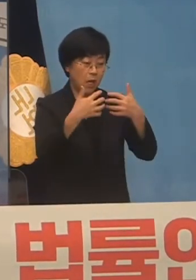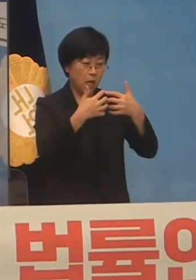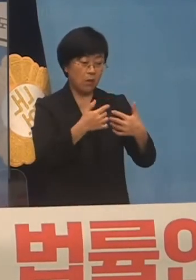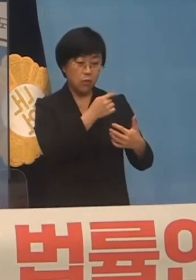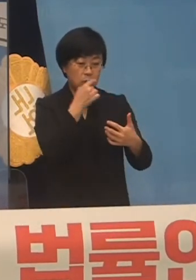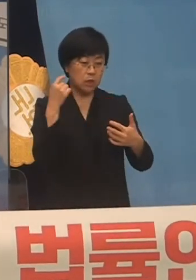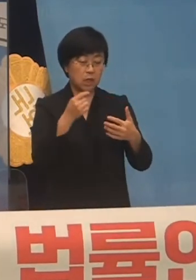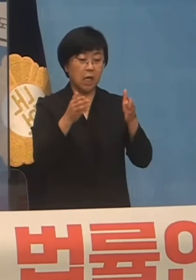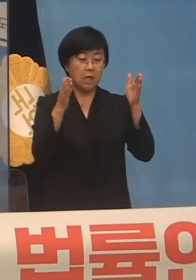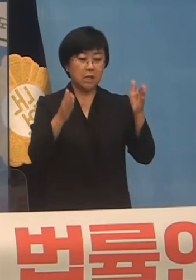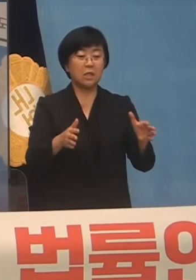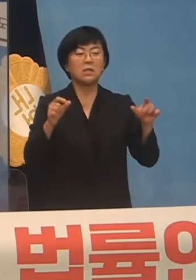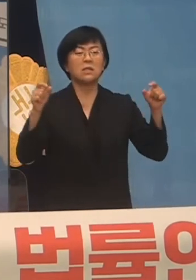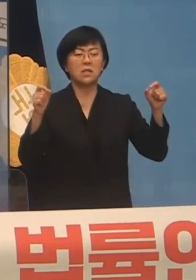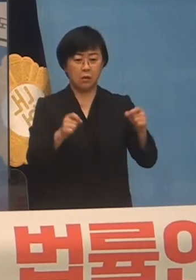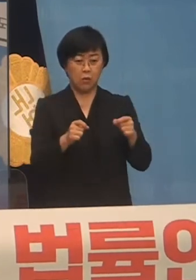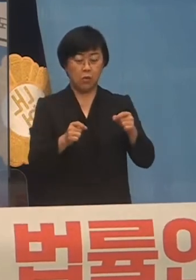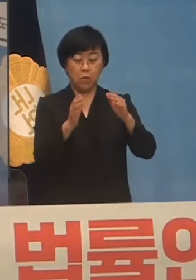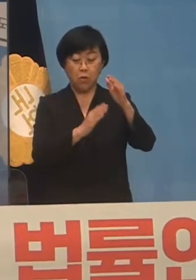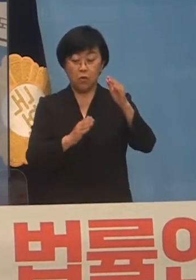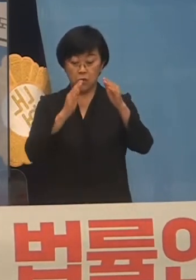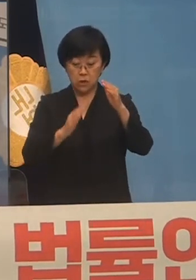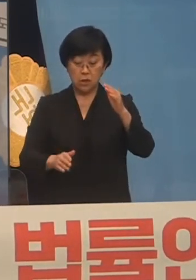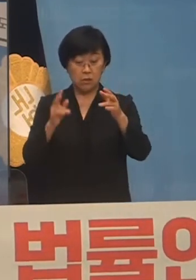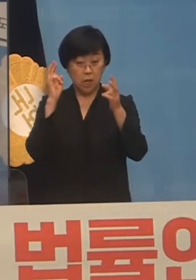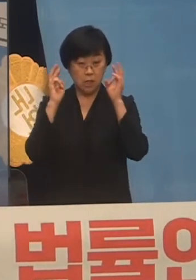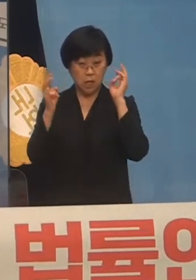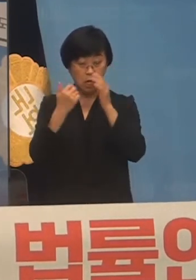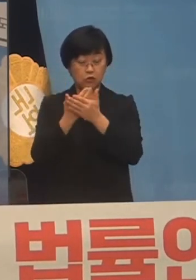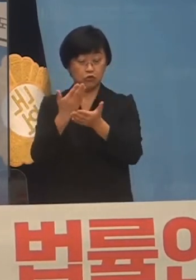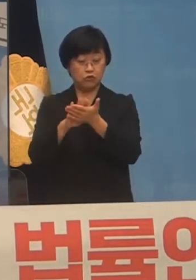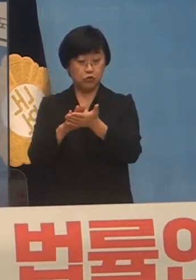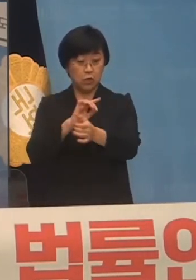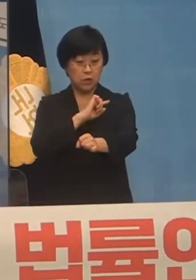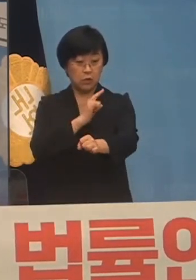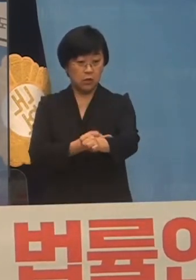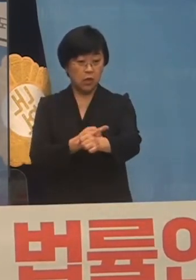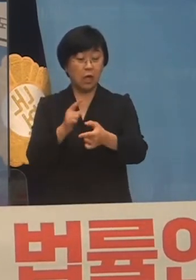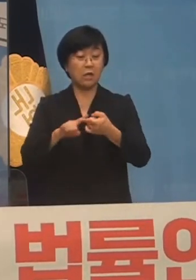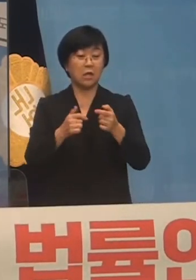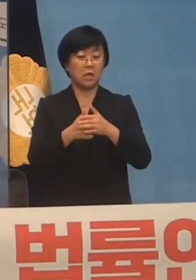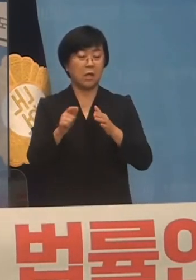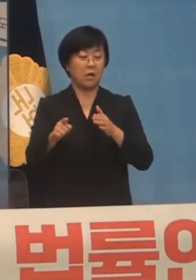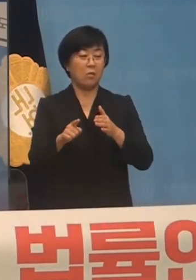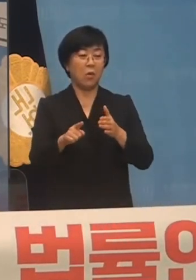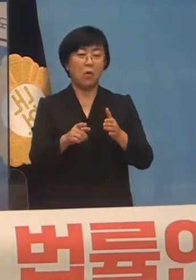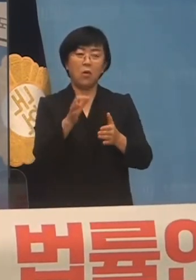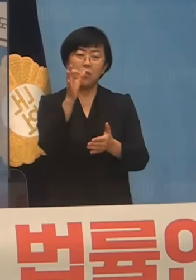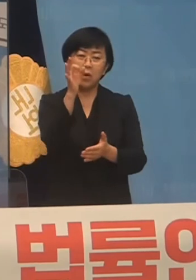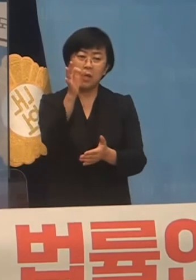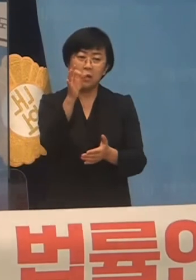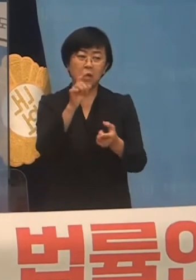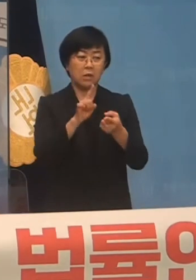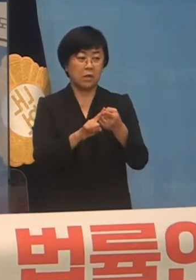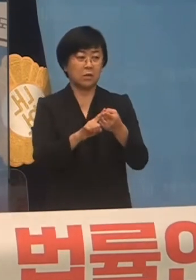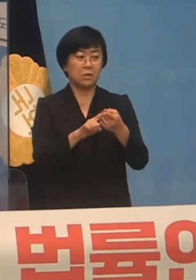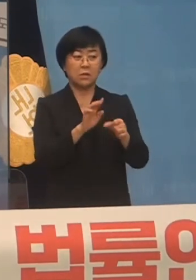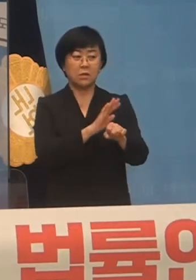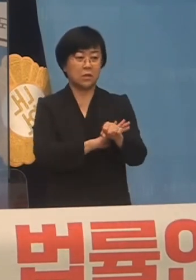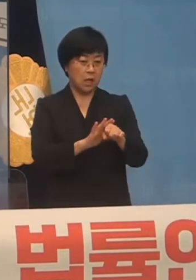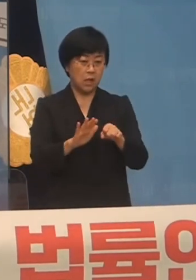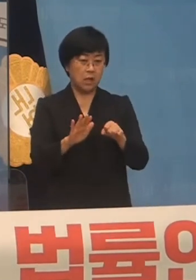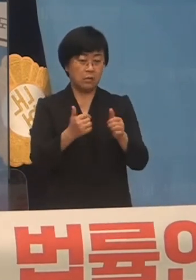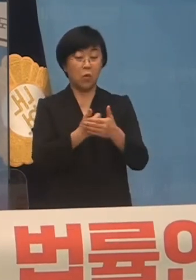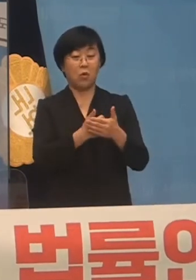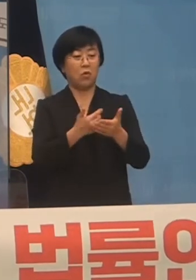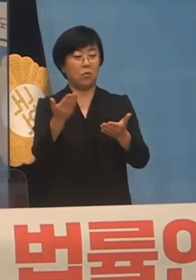보증기간이 짧고 공식업체에 의해 수리 선택권과 공식수리업체 수리 가격 등에 대한 문제는 제대로